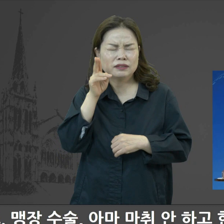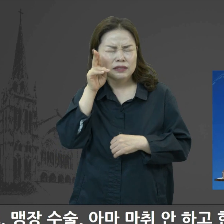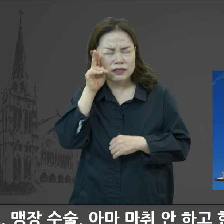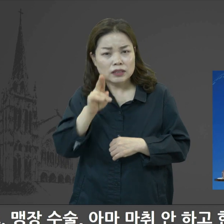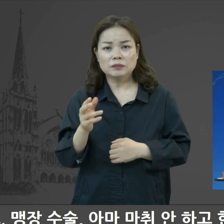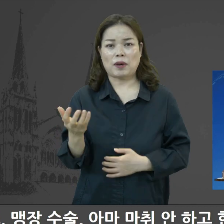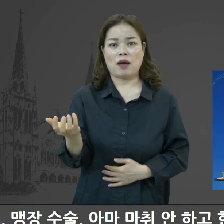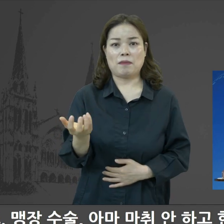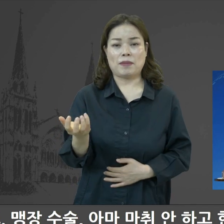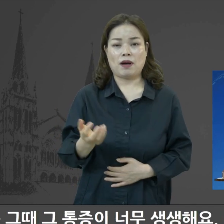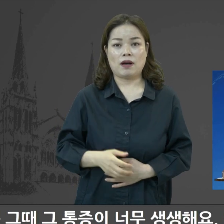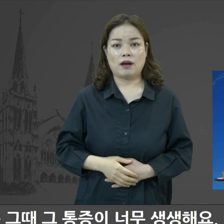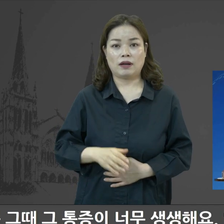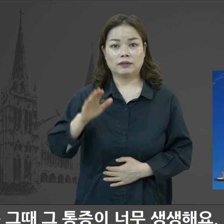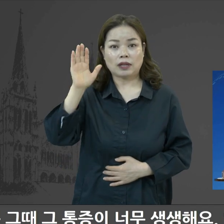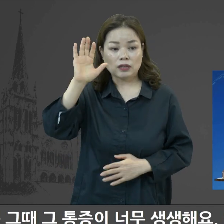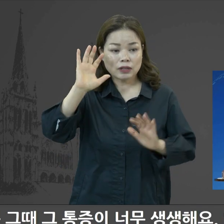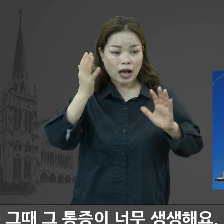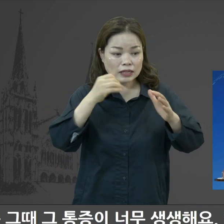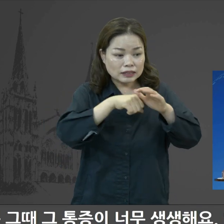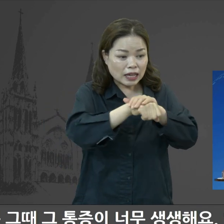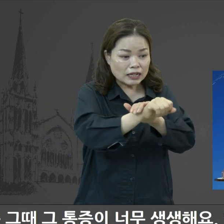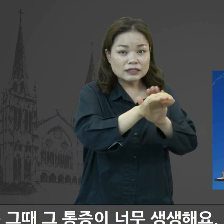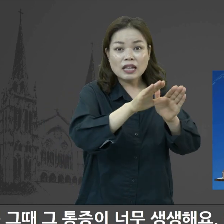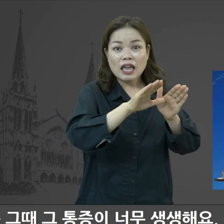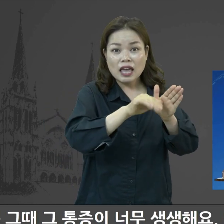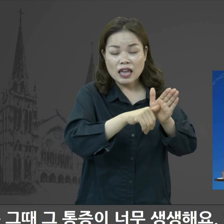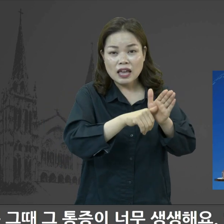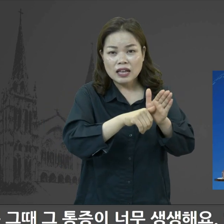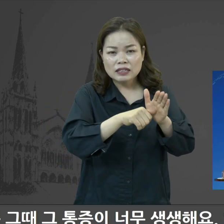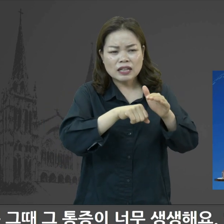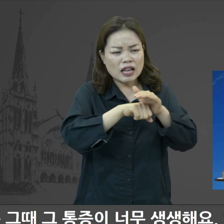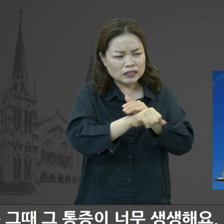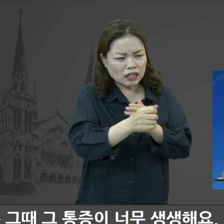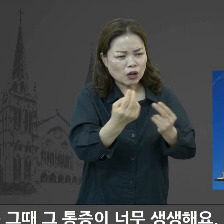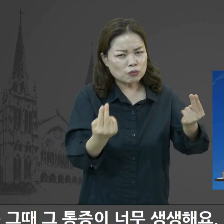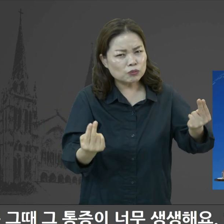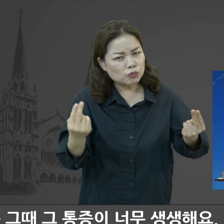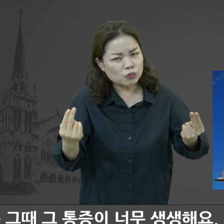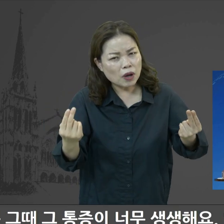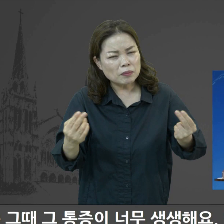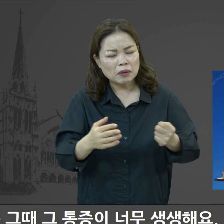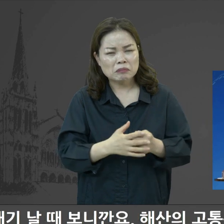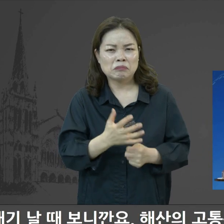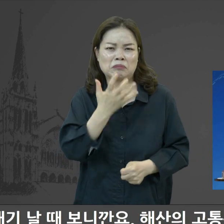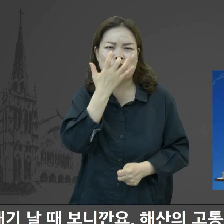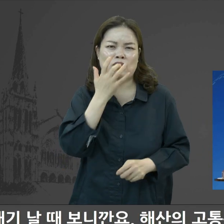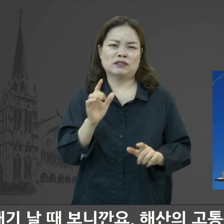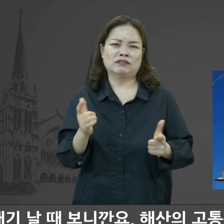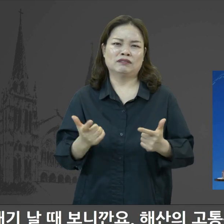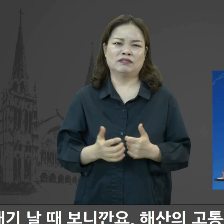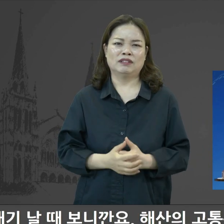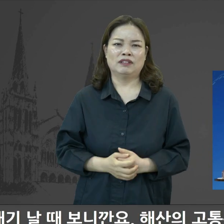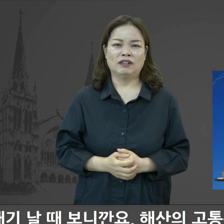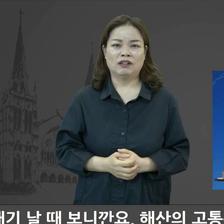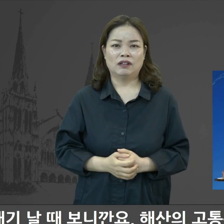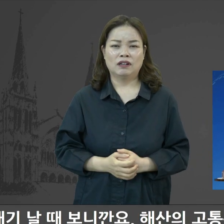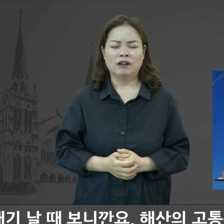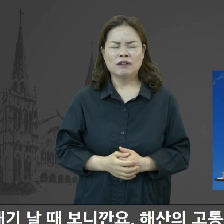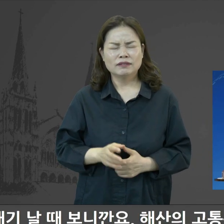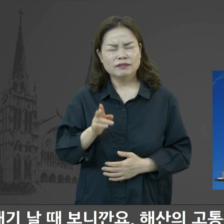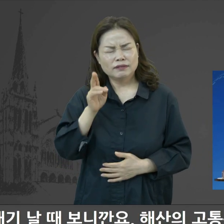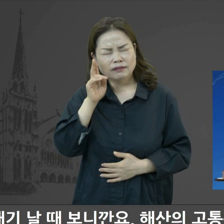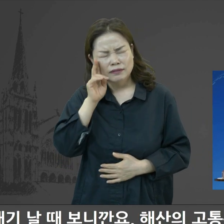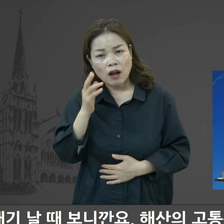아팠는지. 근데 나중에 아기 날 때 보니까요, 해산의 고통은 거기다 갖다 대면 별거 아니었어요.